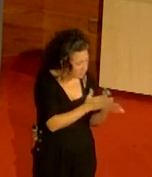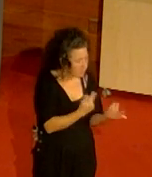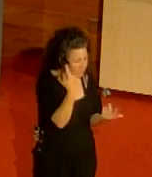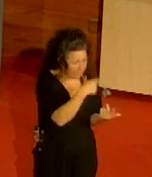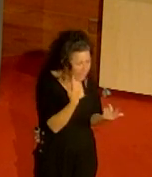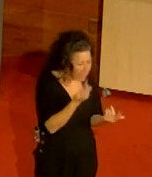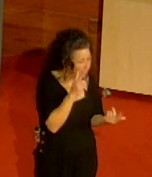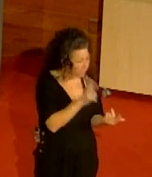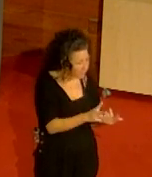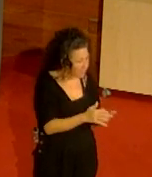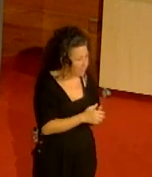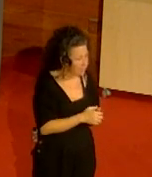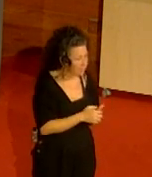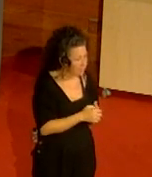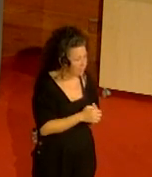caras, ver